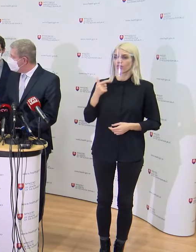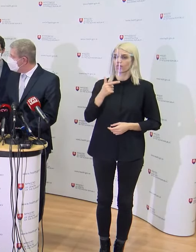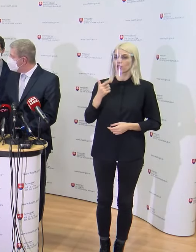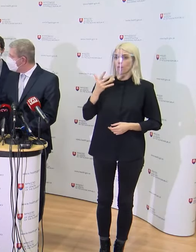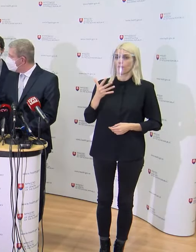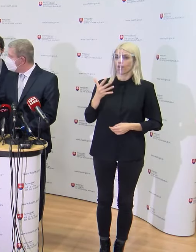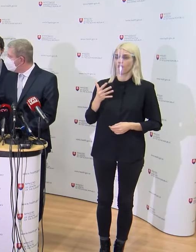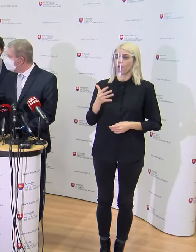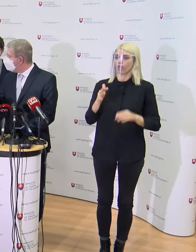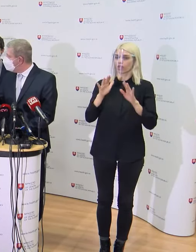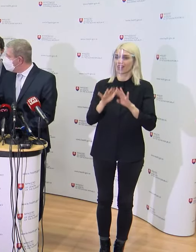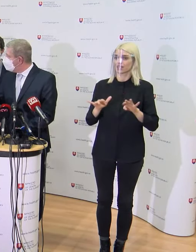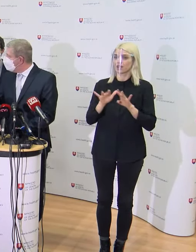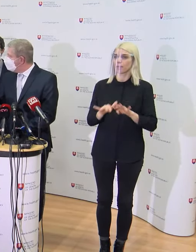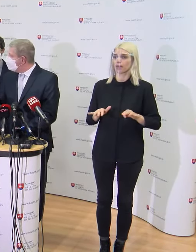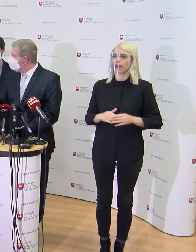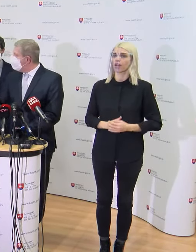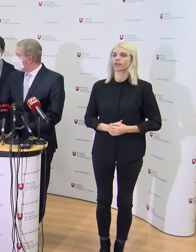25.